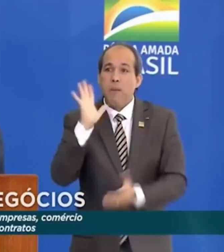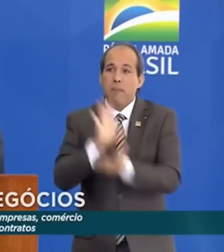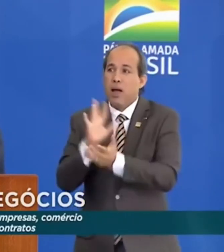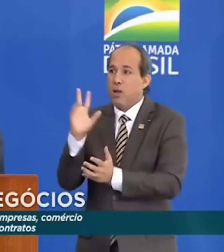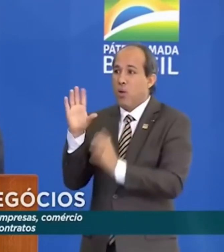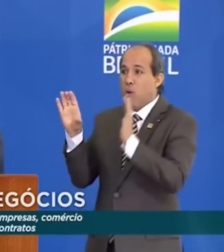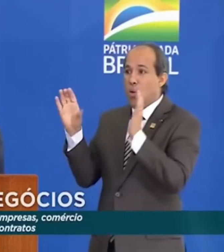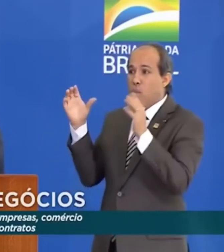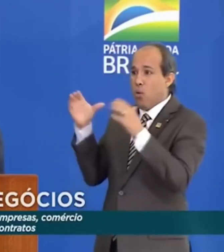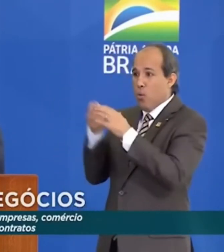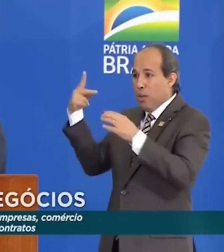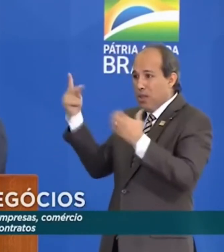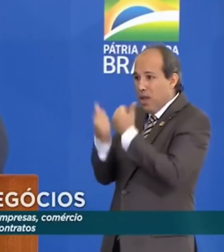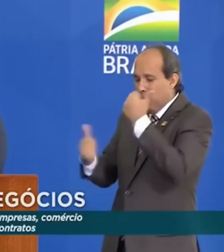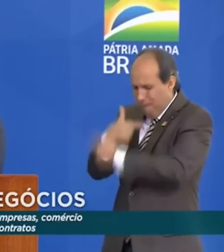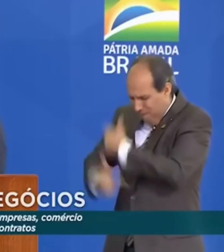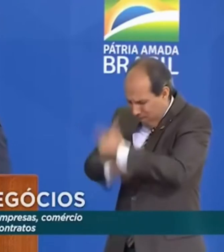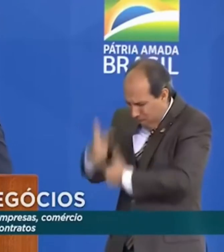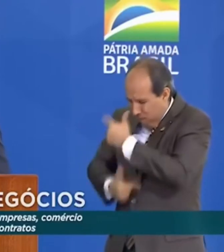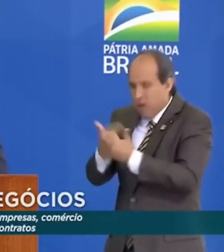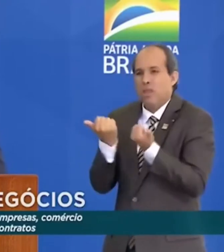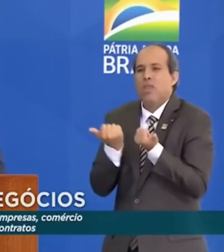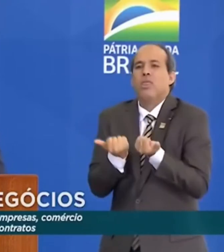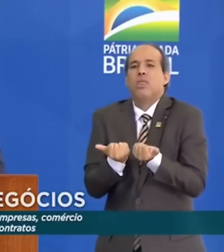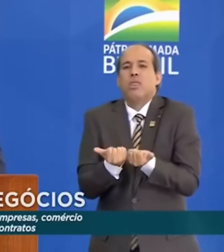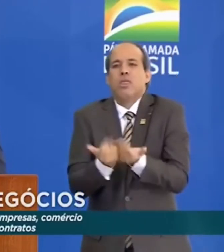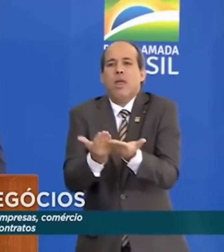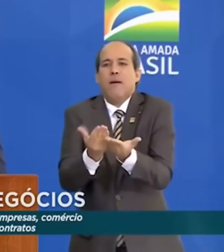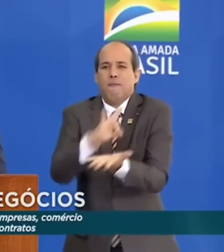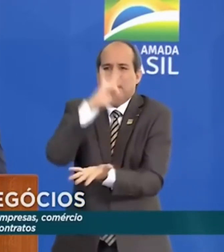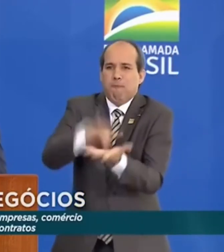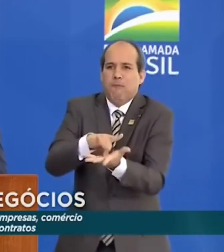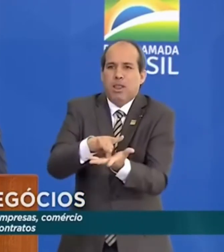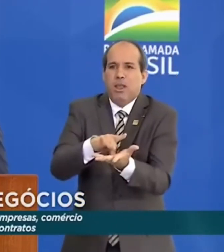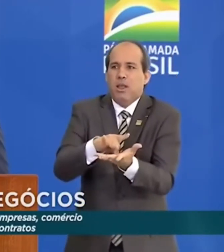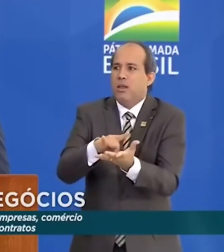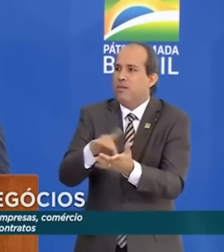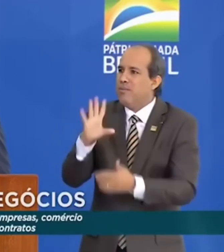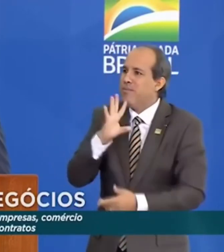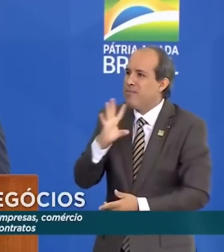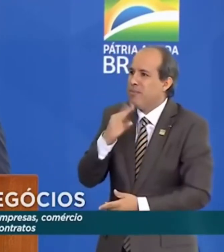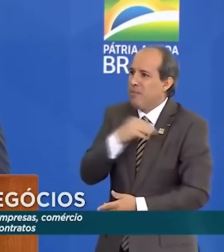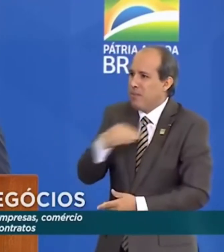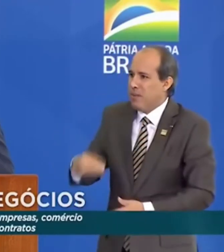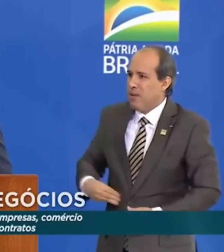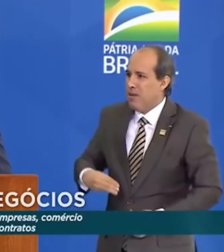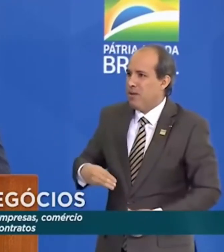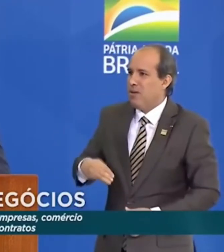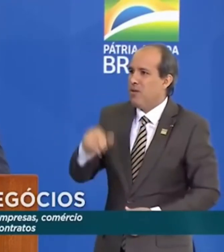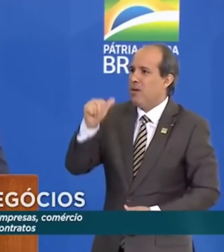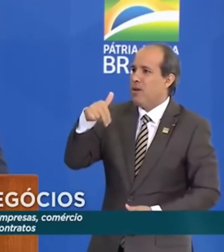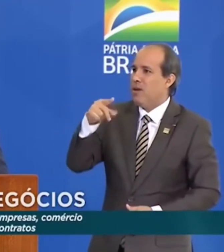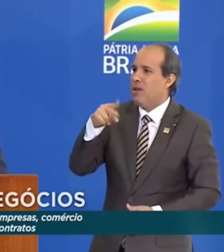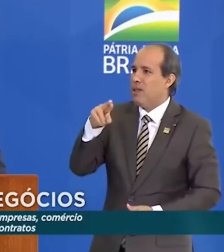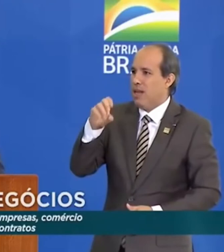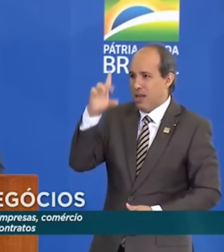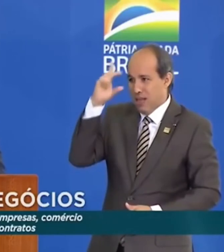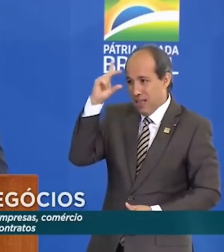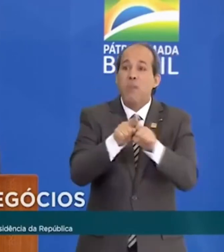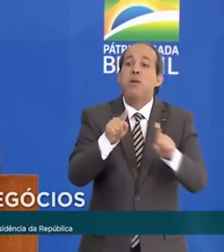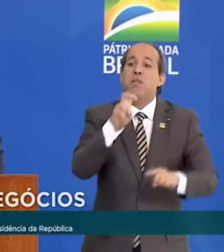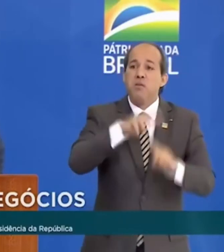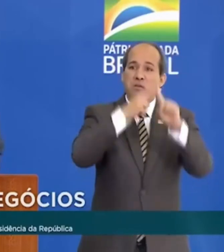presidente, para fazer entregas para quem verdadeiramente importa, ministro André, que é o cidadão e a cidadã